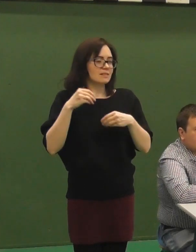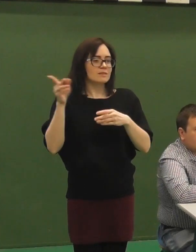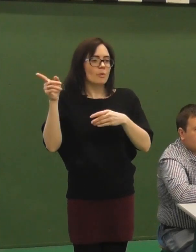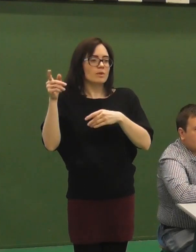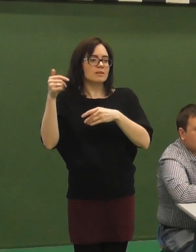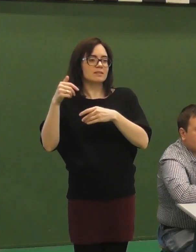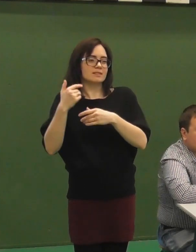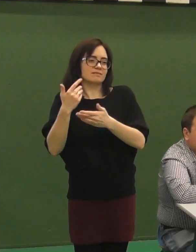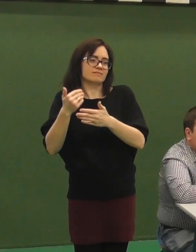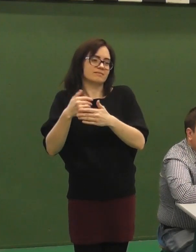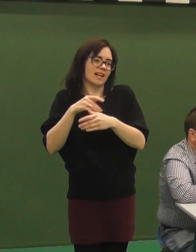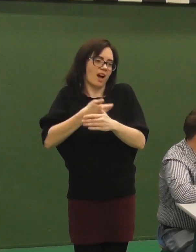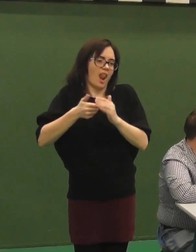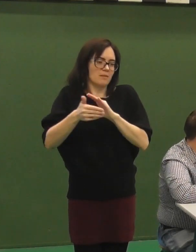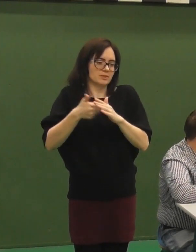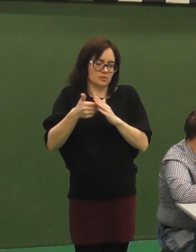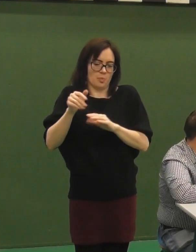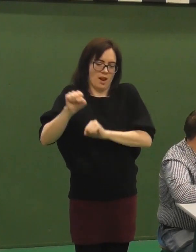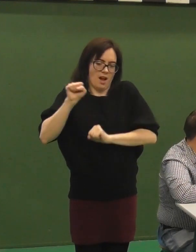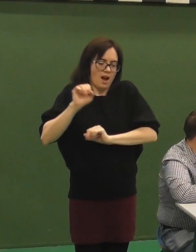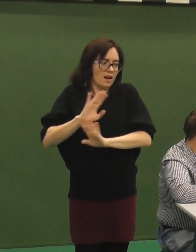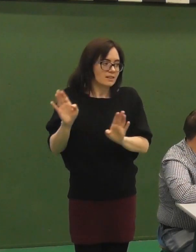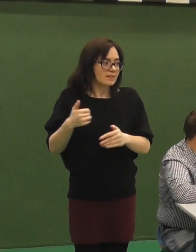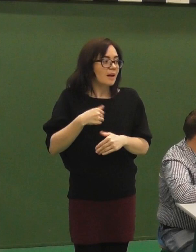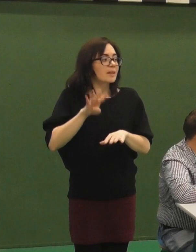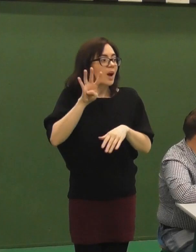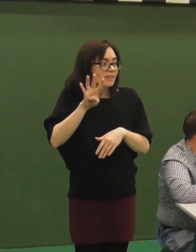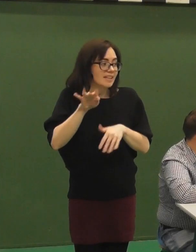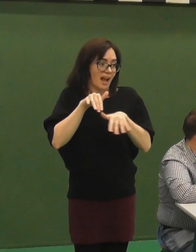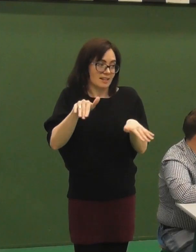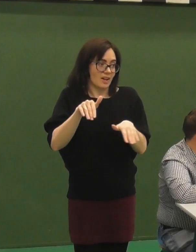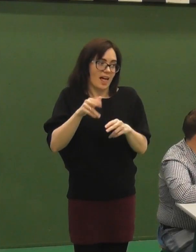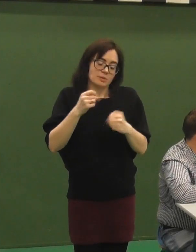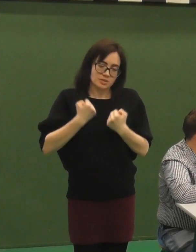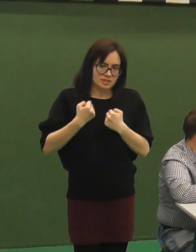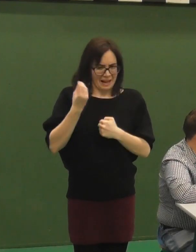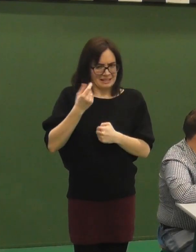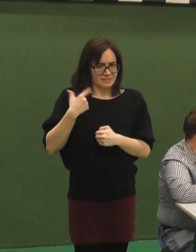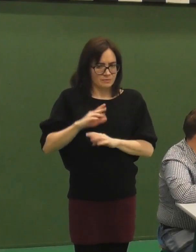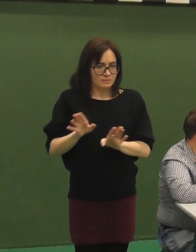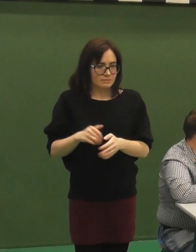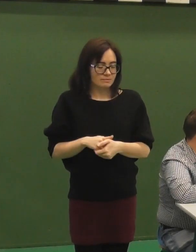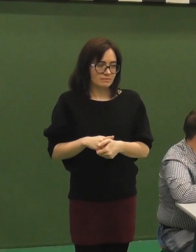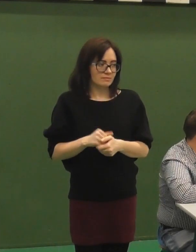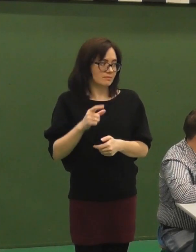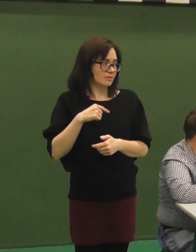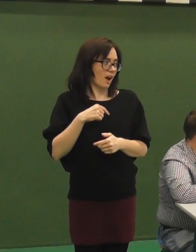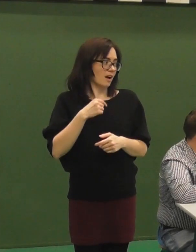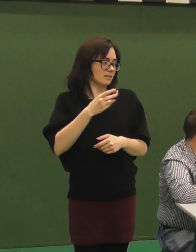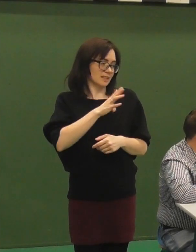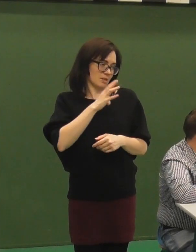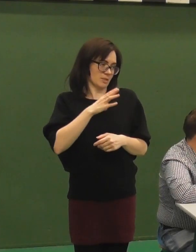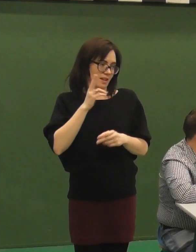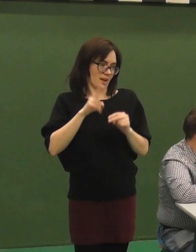olyan nehezen tudtam elvégezni még a 4 polgárit is, hogy csak a 4 elemet végezte